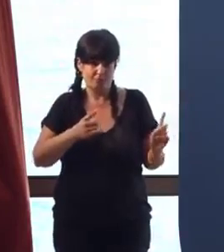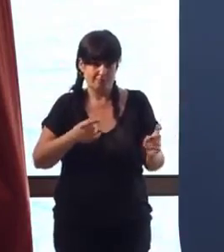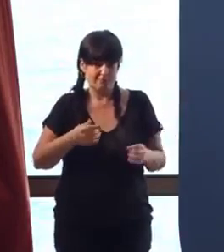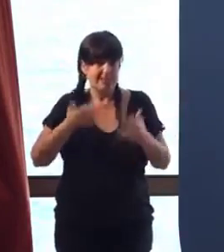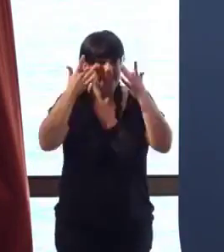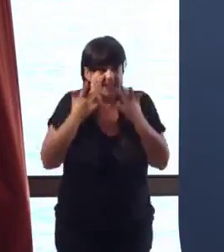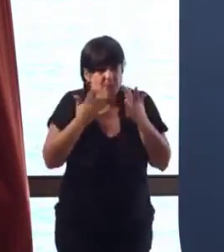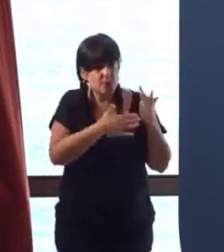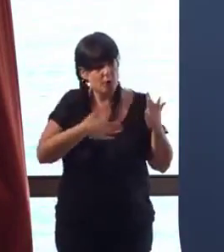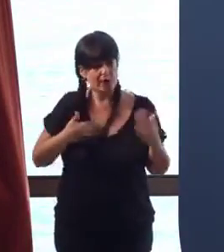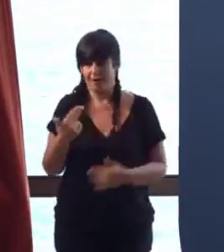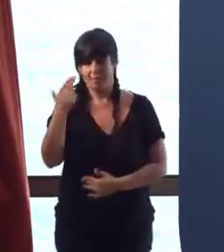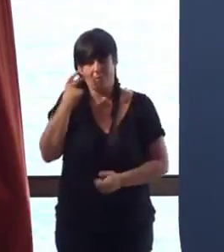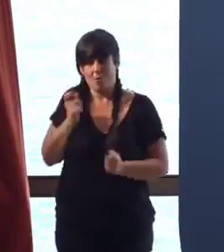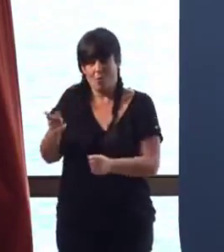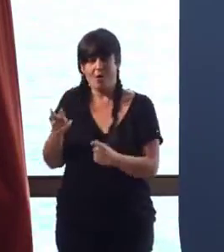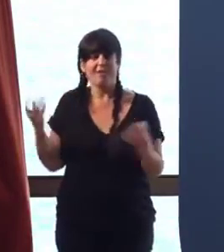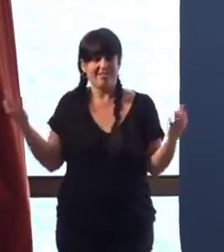estado robando a la gente.